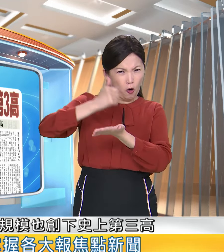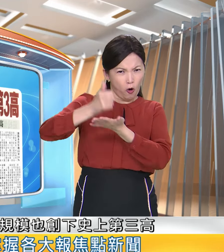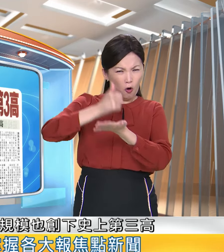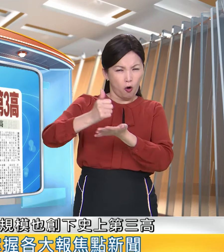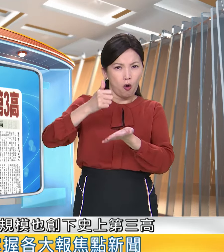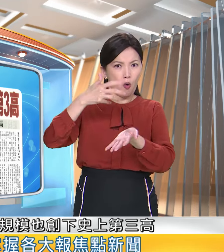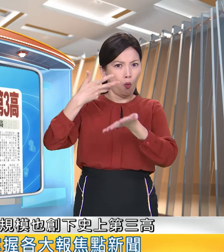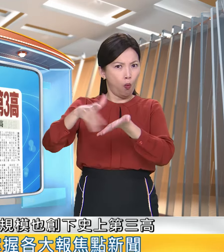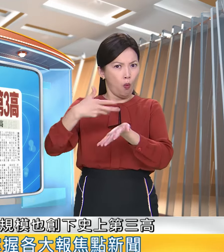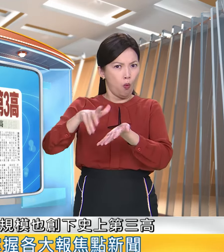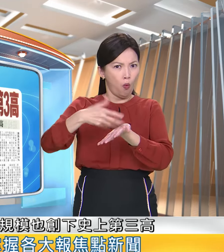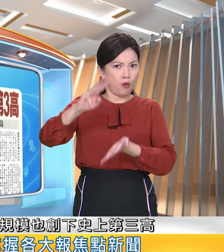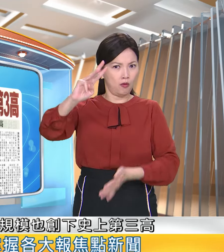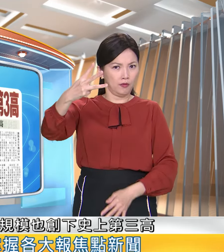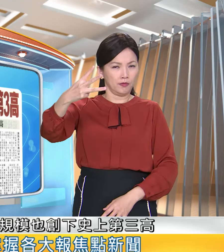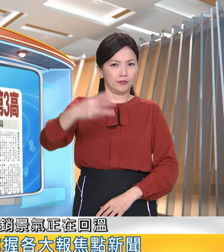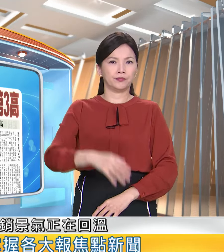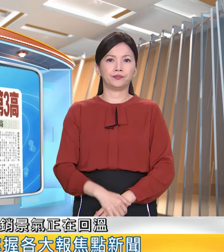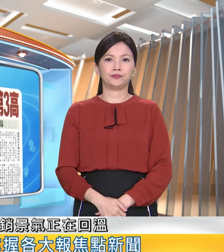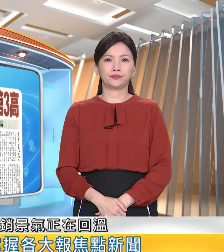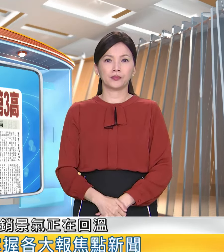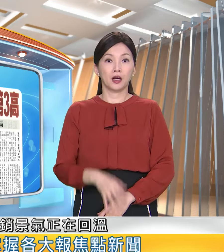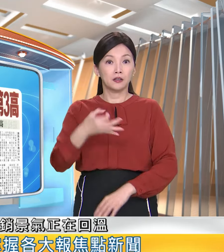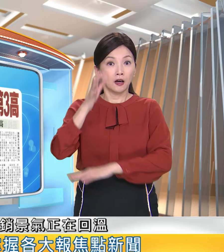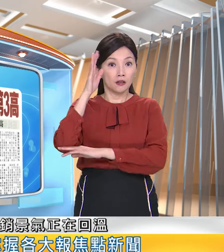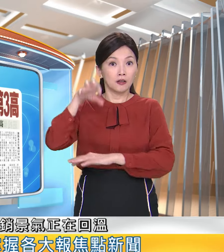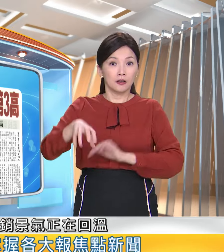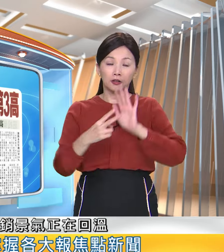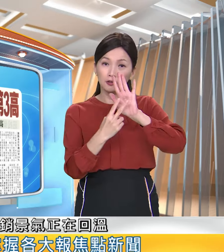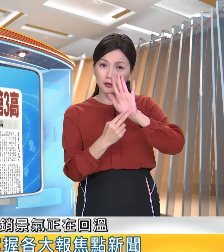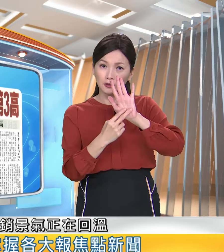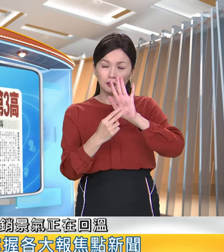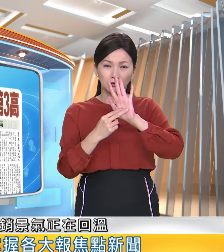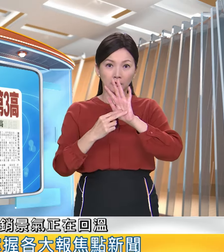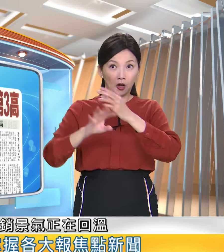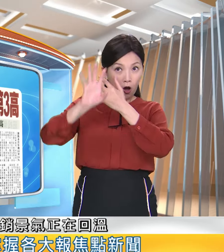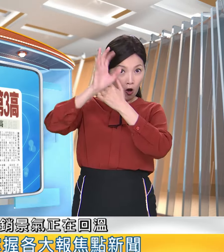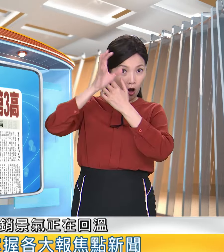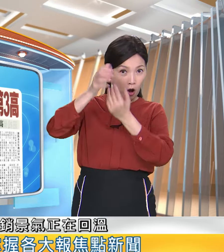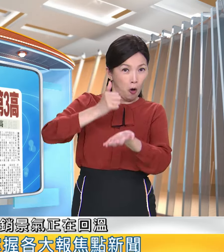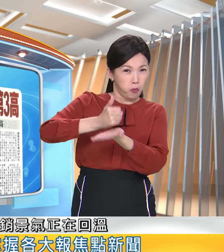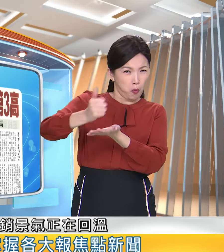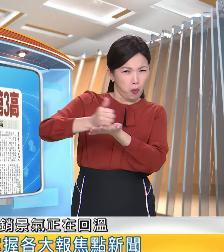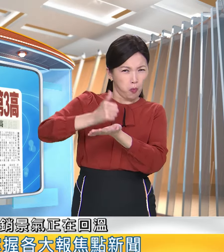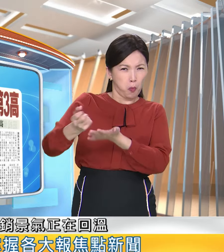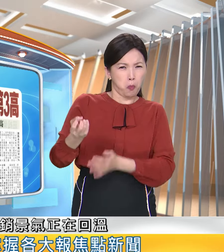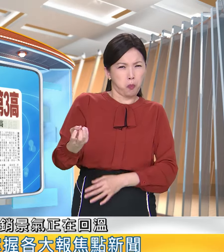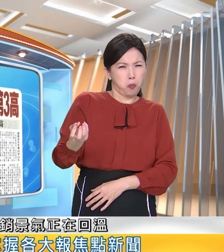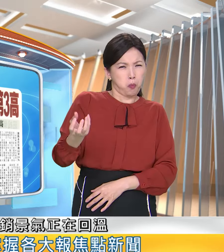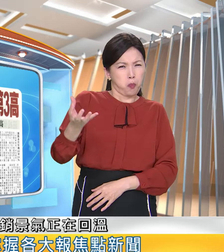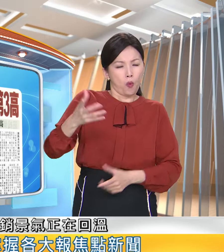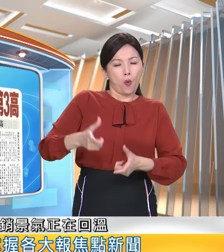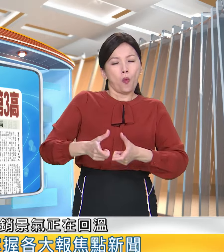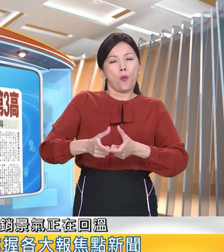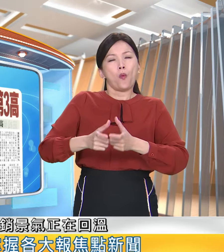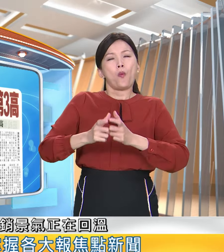高。财政部表示，外销景气正在回温。